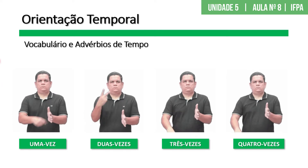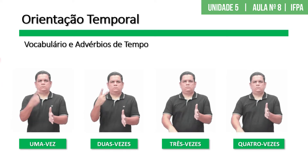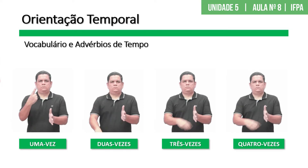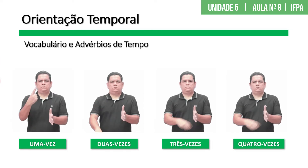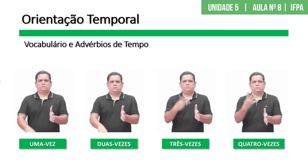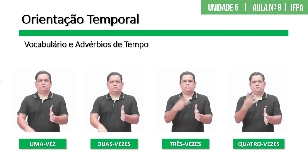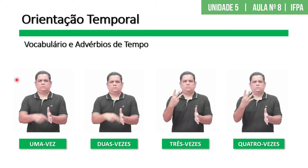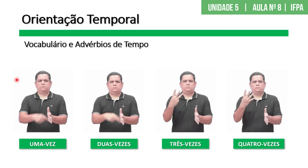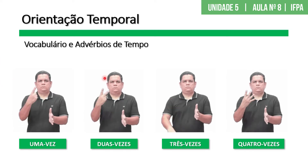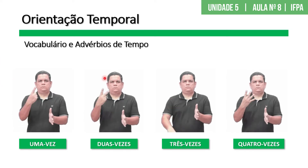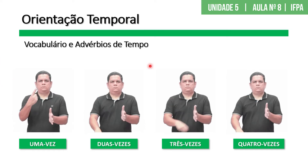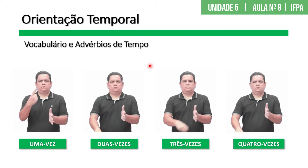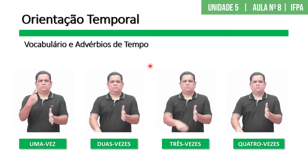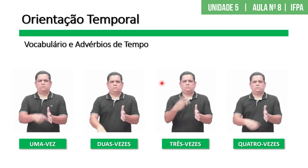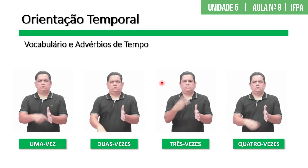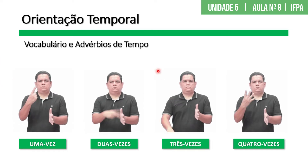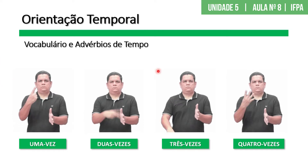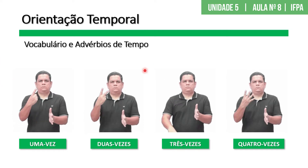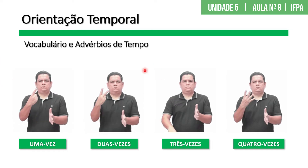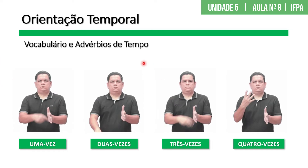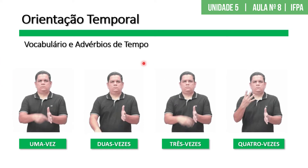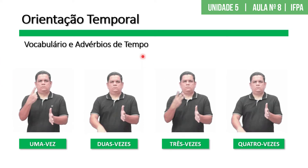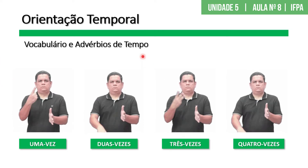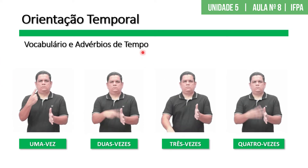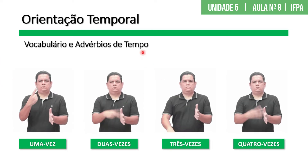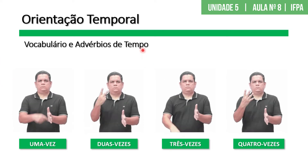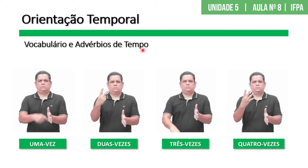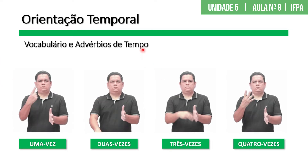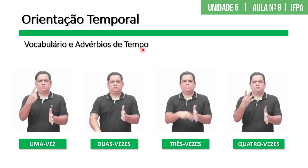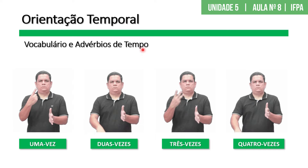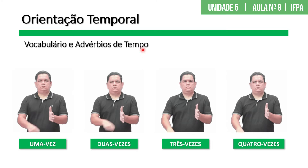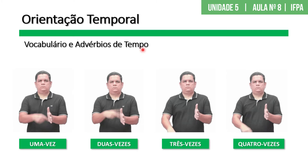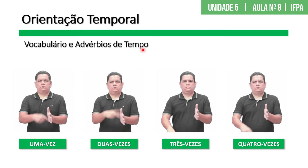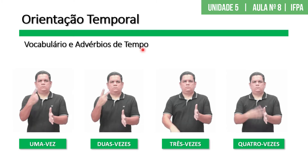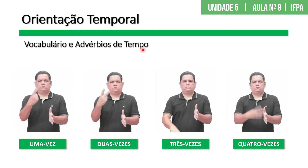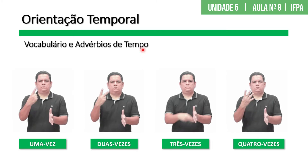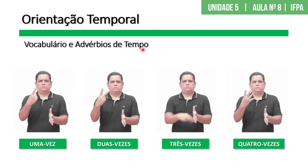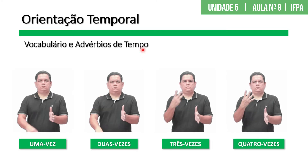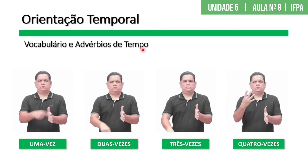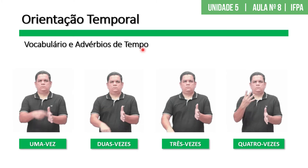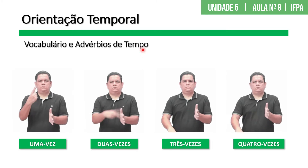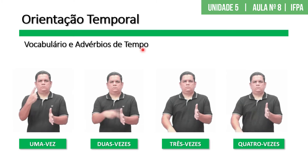na representação das vezes, tá? Quando eu digo